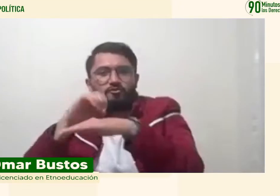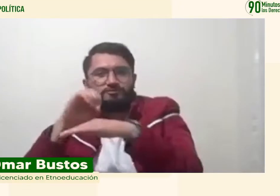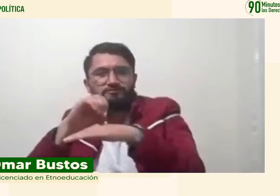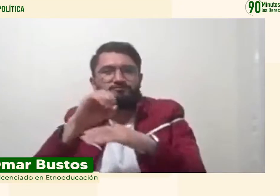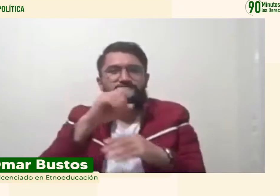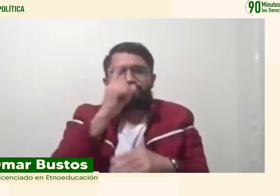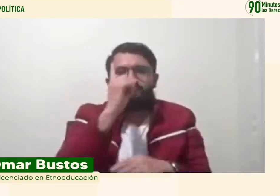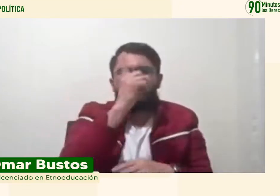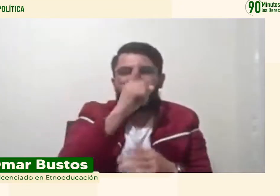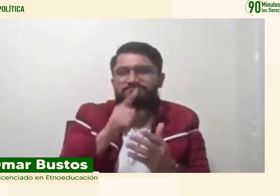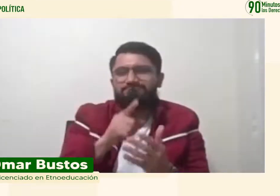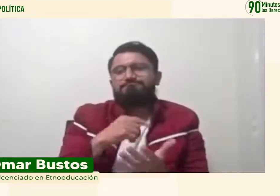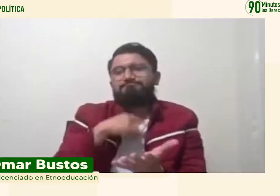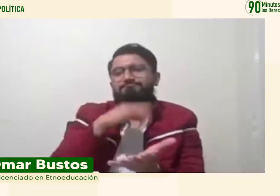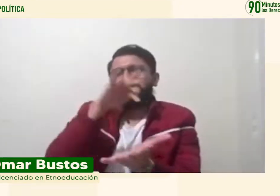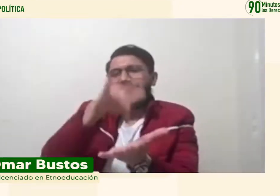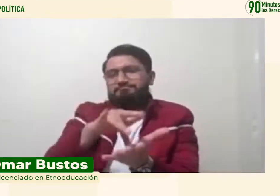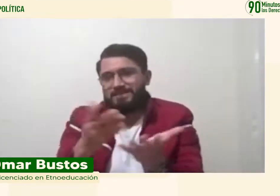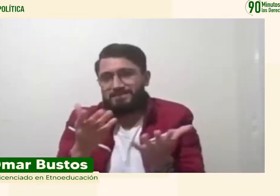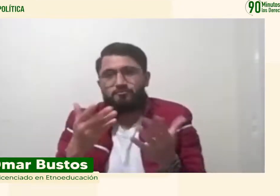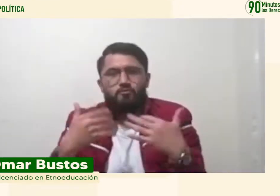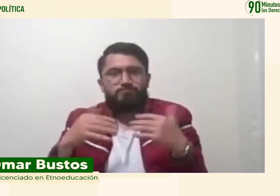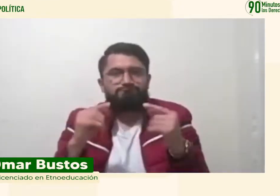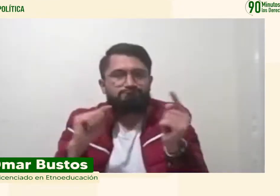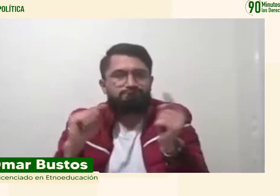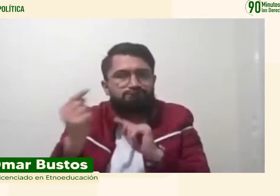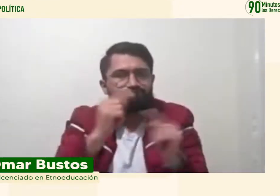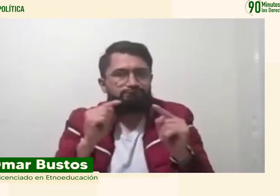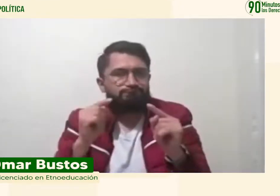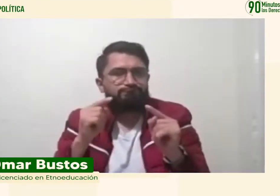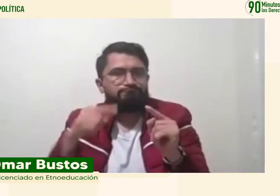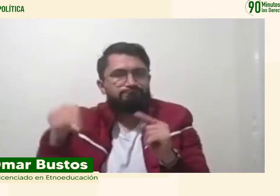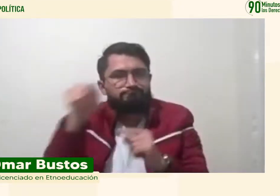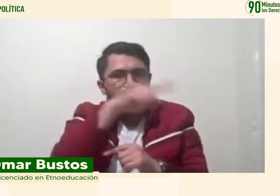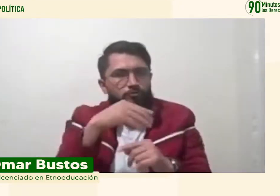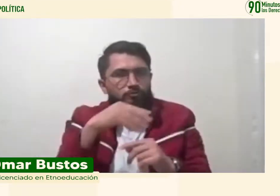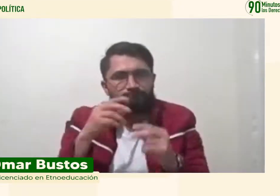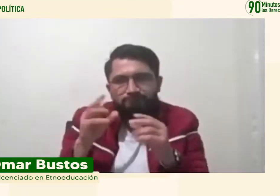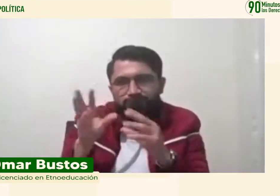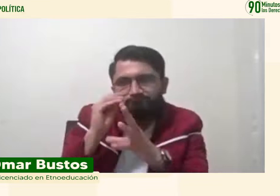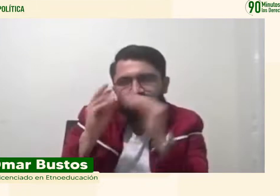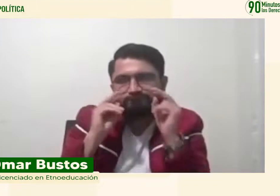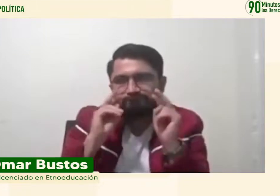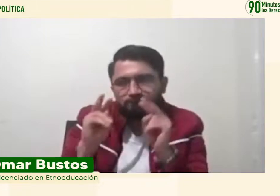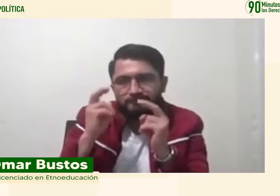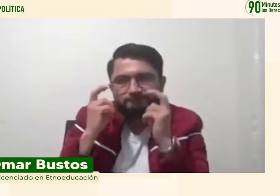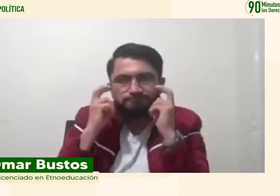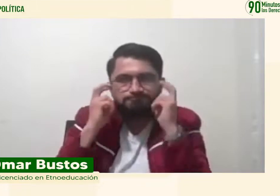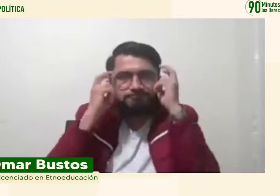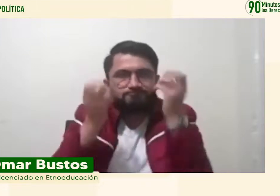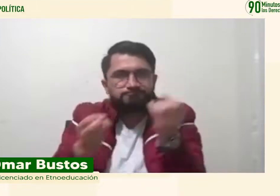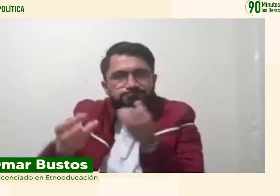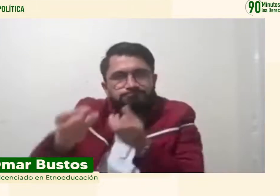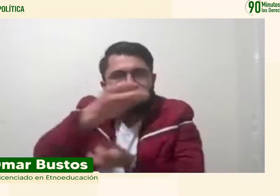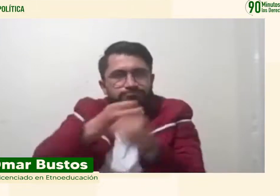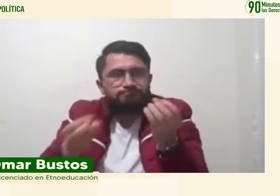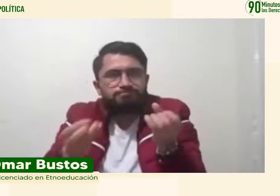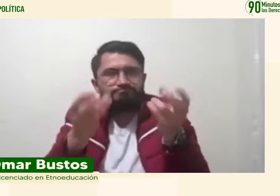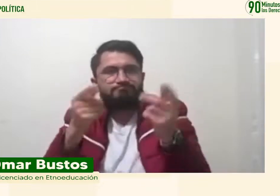esta invitación y bueno hablar de las organizaciones y su participación política estamos en este debate cómo podemos aprender cómo podemos